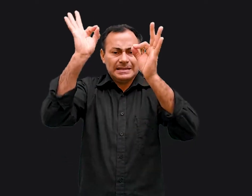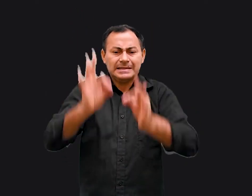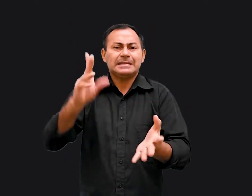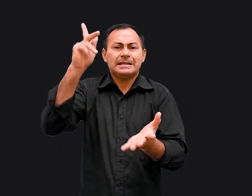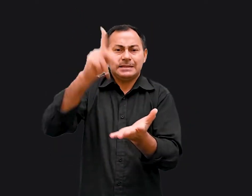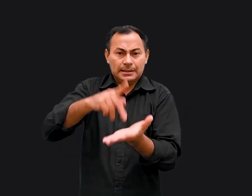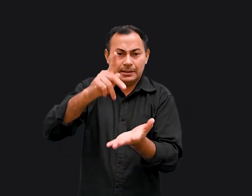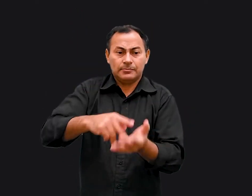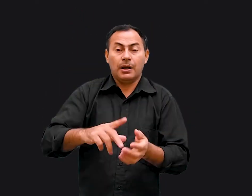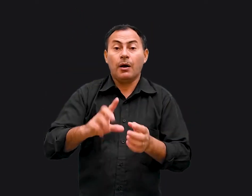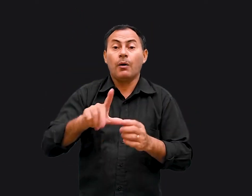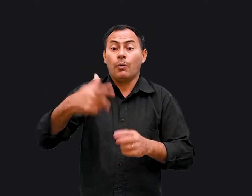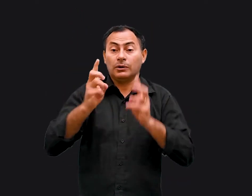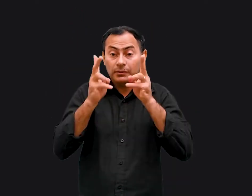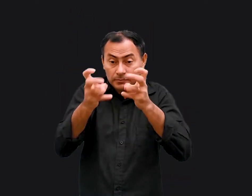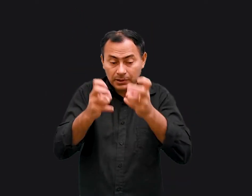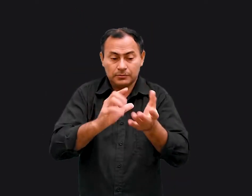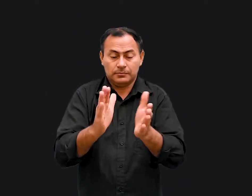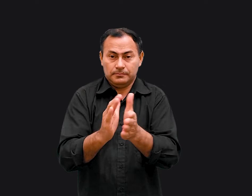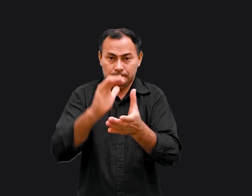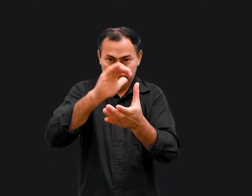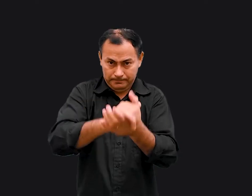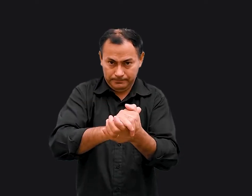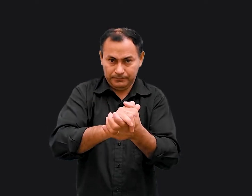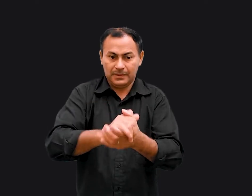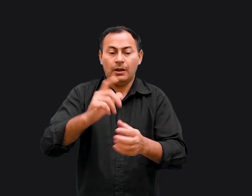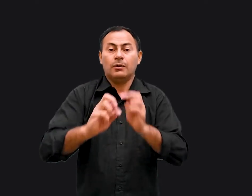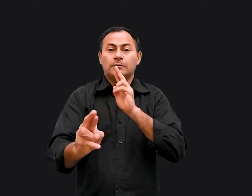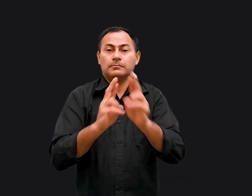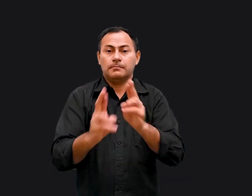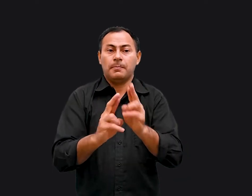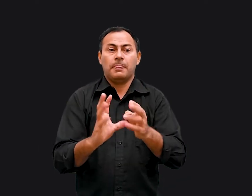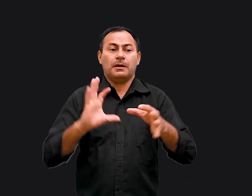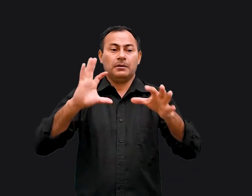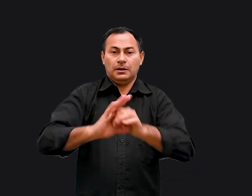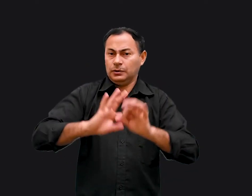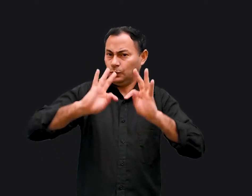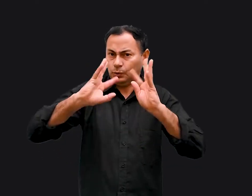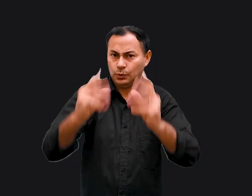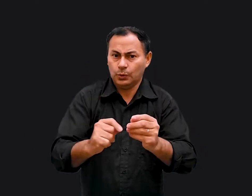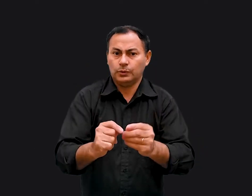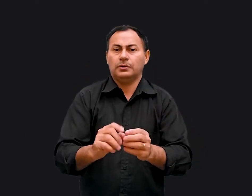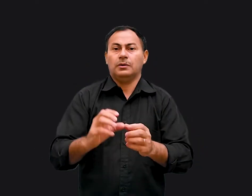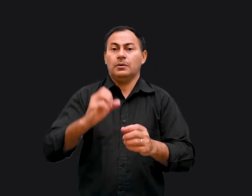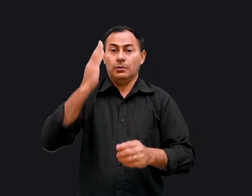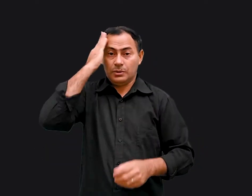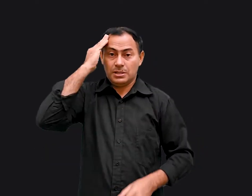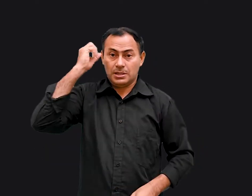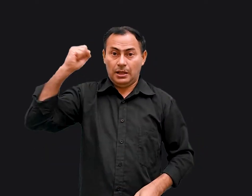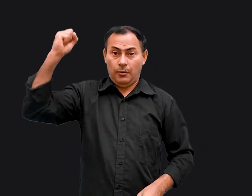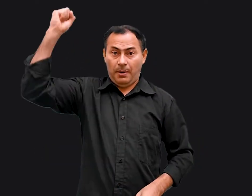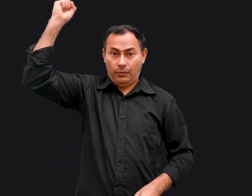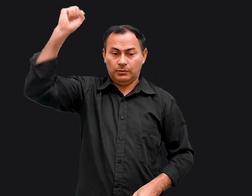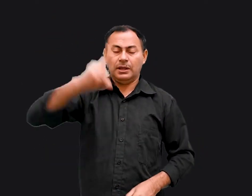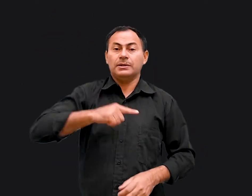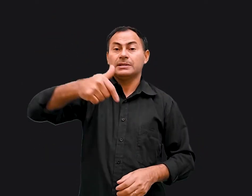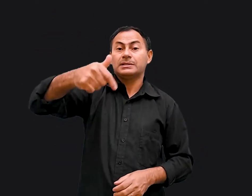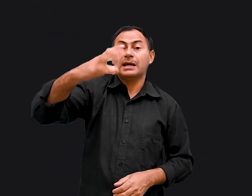outra observação sobre o casamento é que ele é um relacionamento que inclui tudo. Salomão teve 700 esposas e